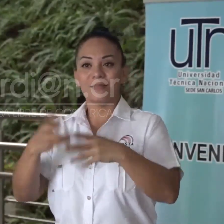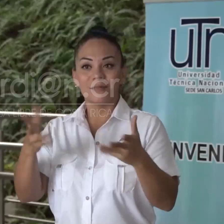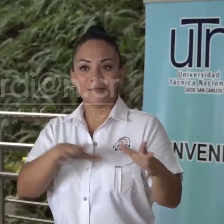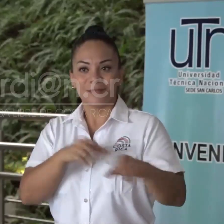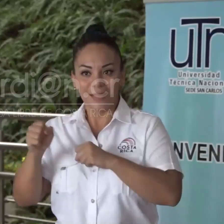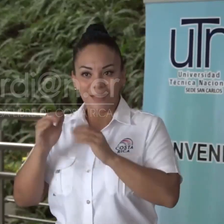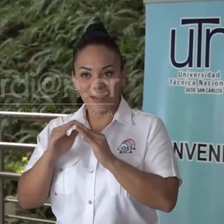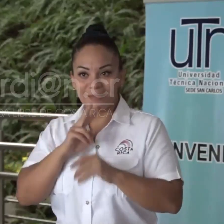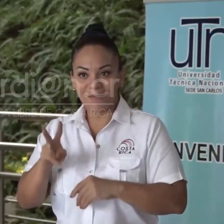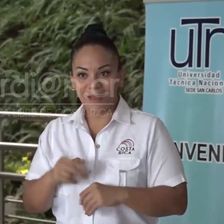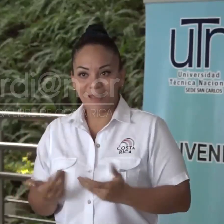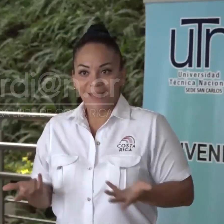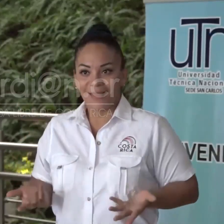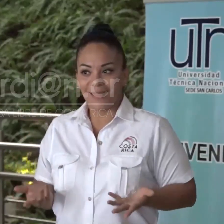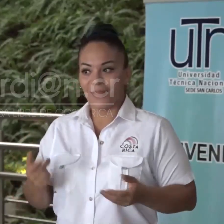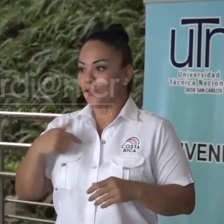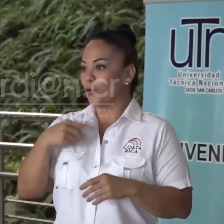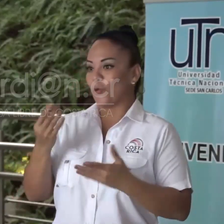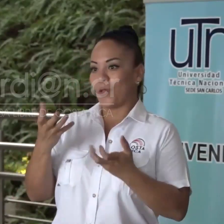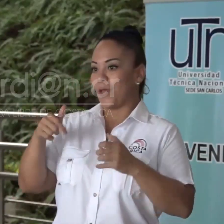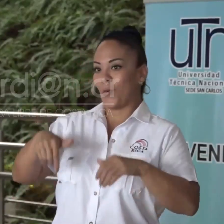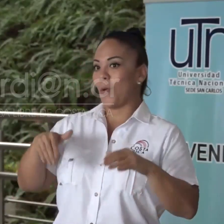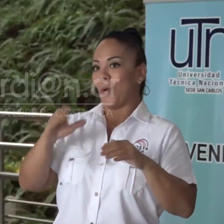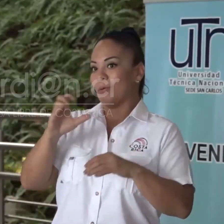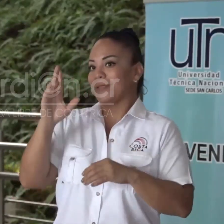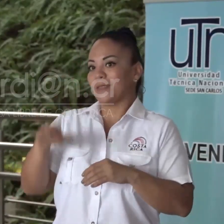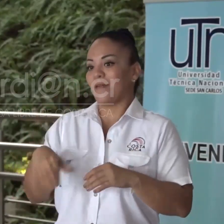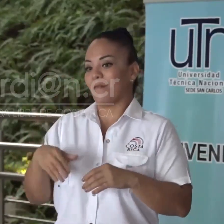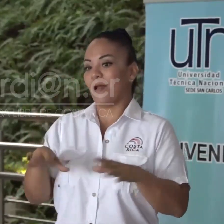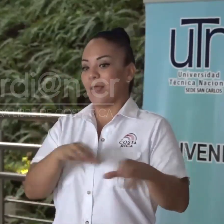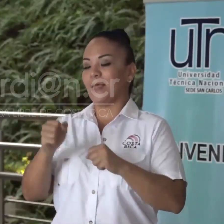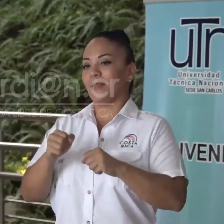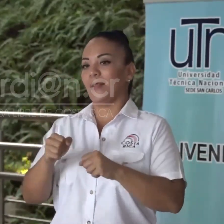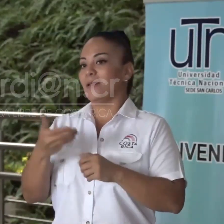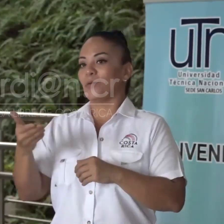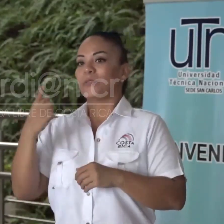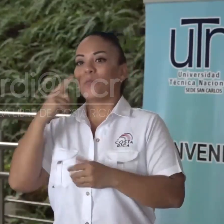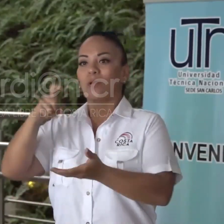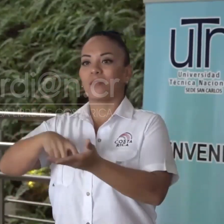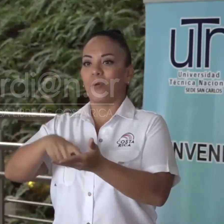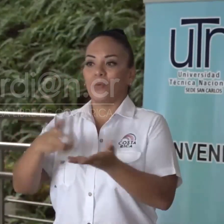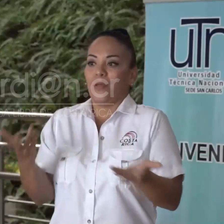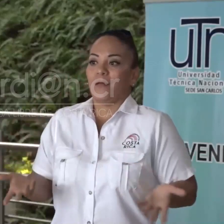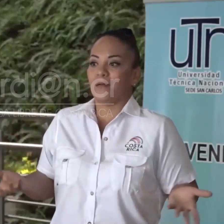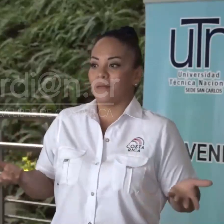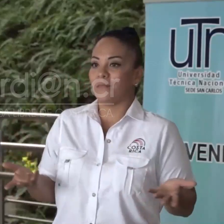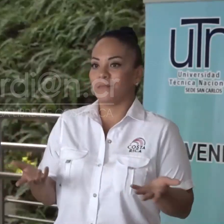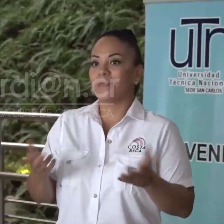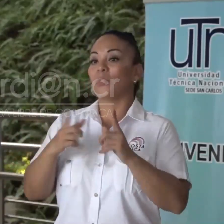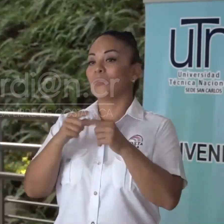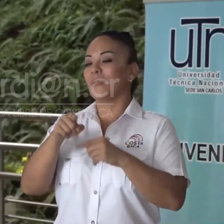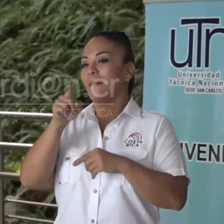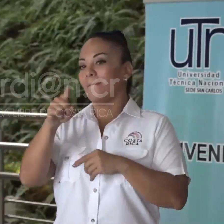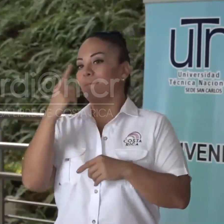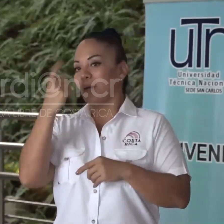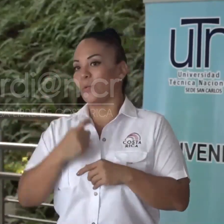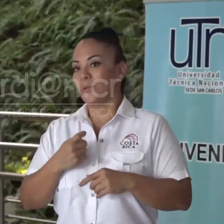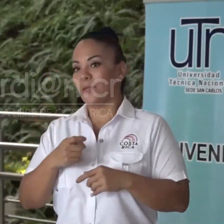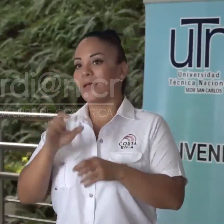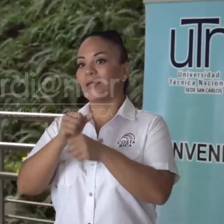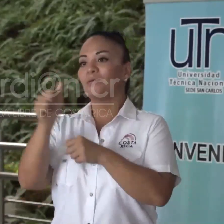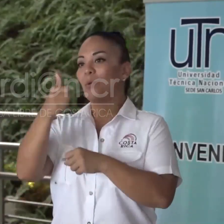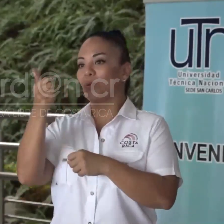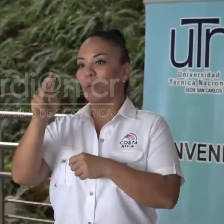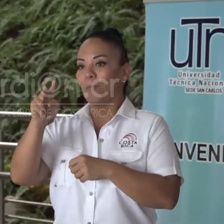¿va? Yo no quiero que a Costa Rica le quiten nada por un default. Y ahí sí, la pregunta que me hizo su colega